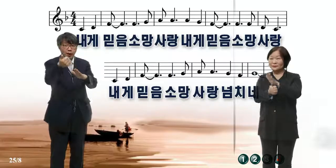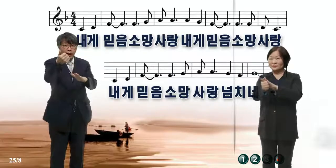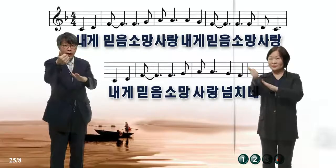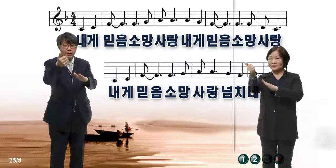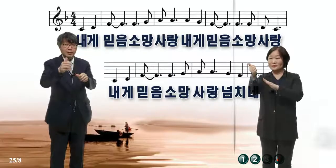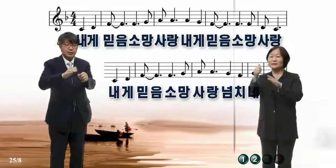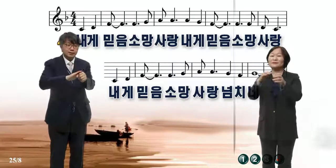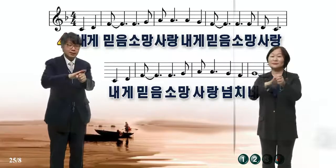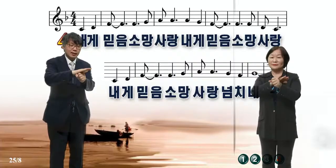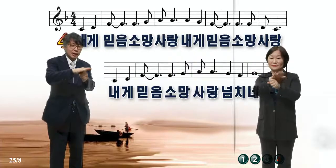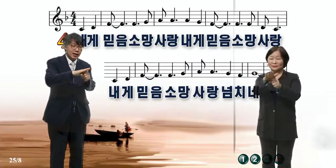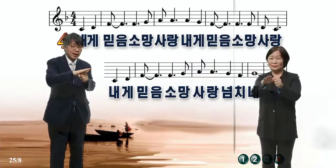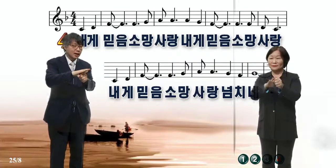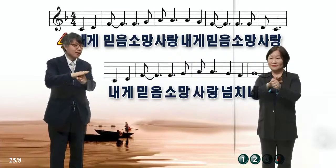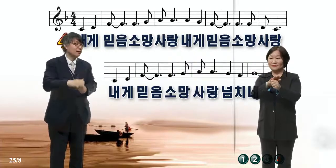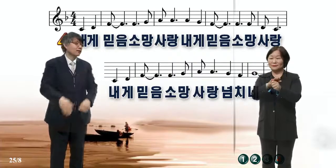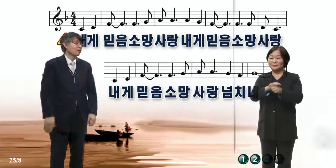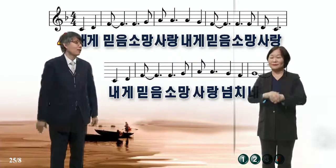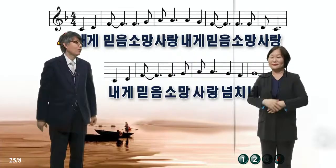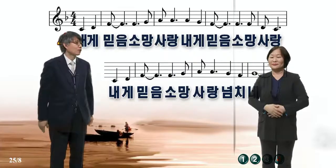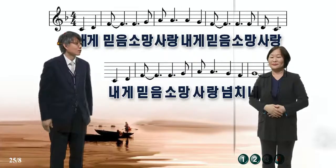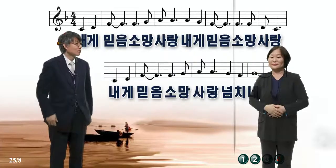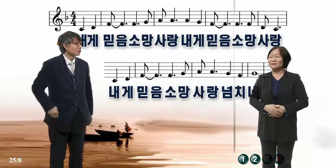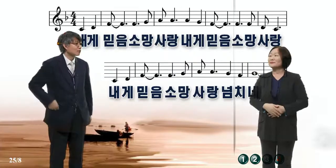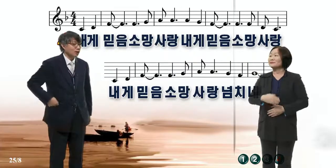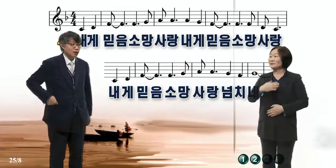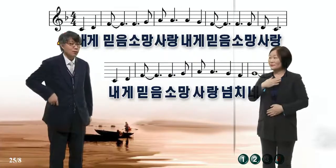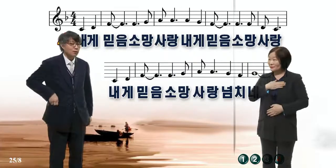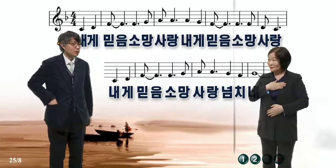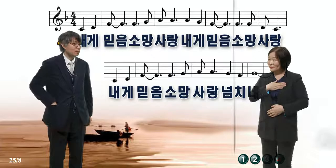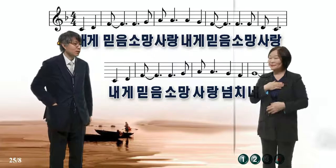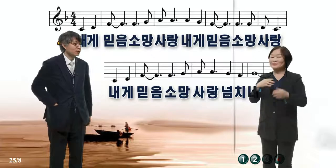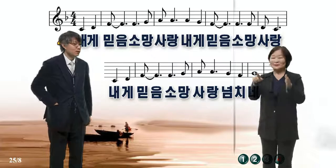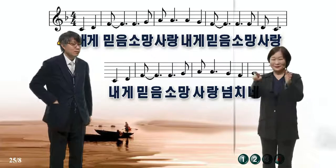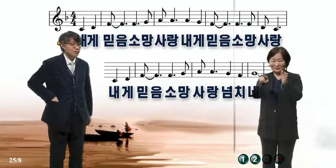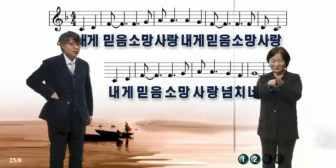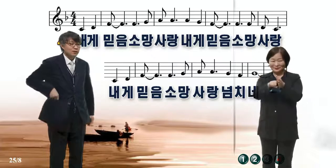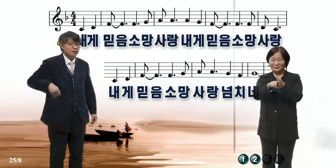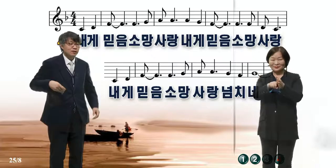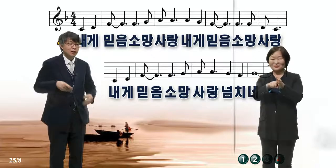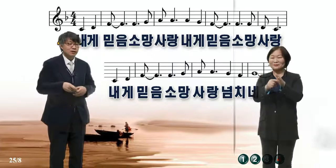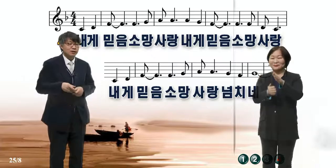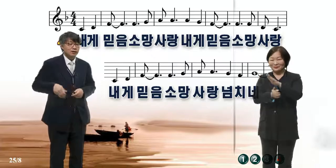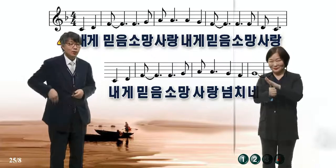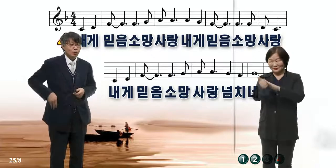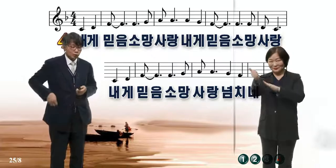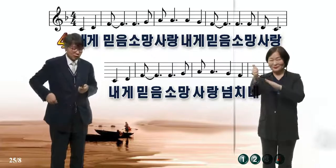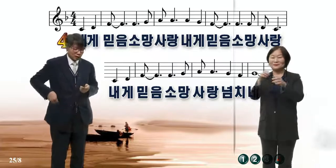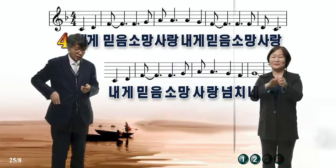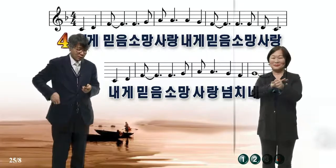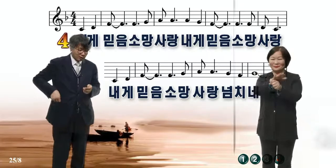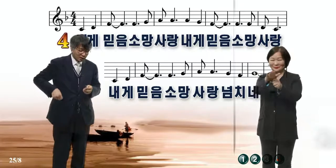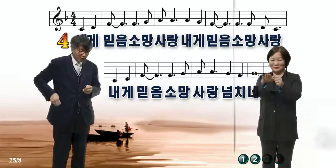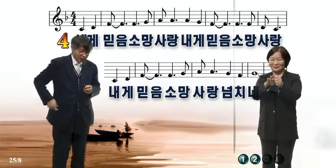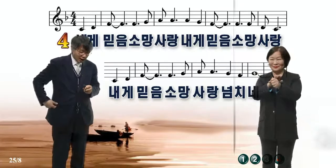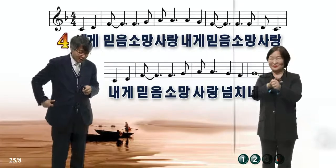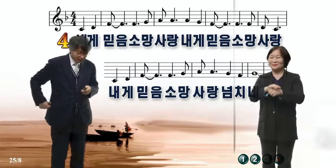소망, 사랑. 다 잘 배우셨습니다. 그죠? 지금까지 요 하면 4절이나